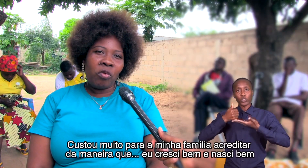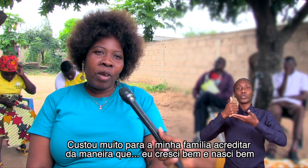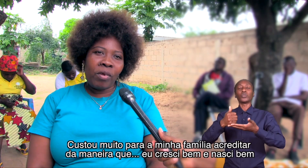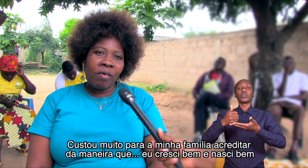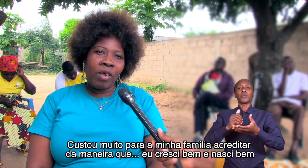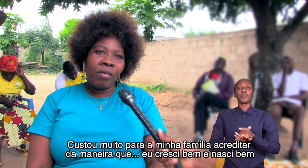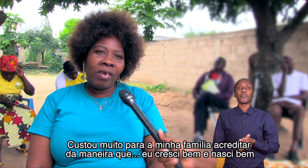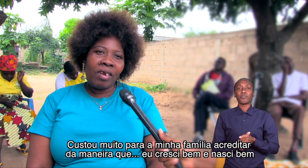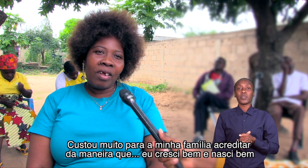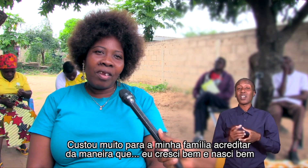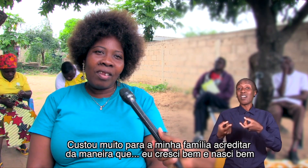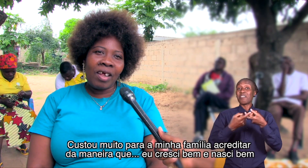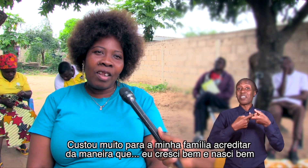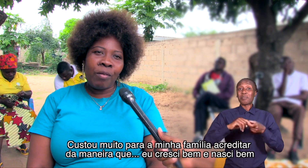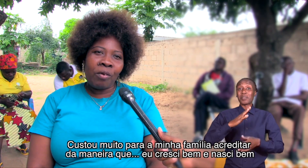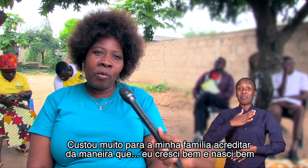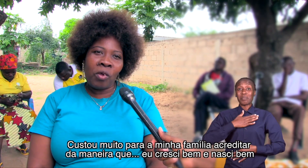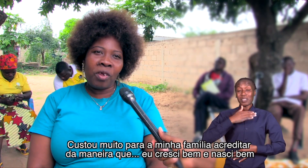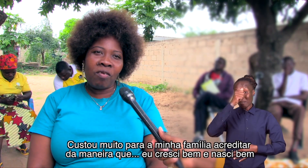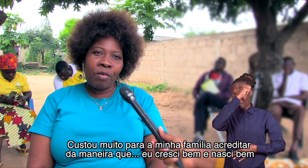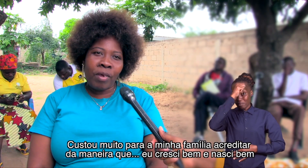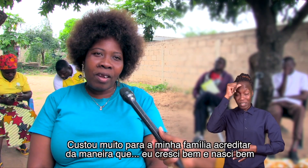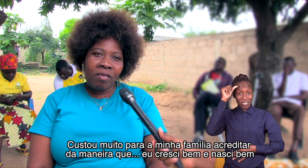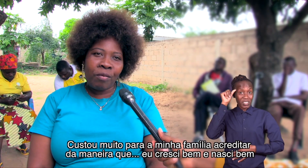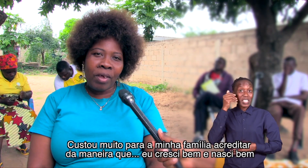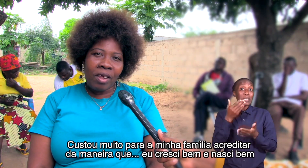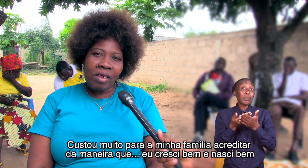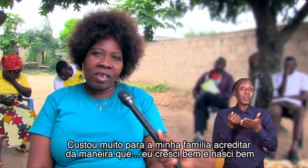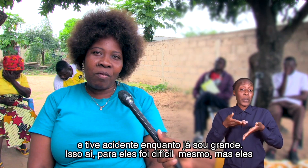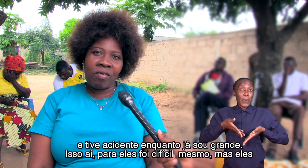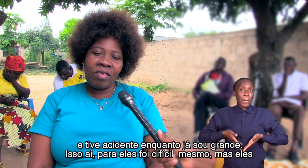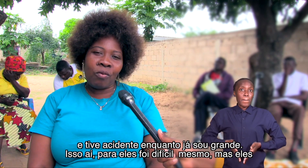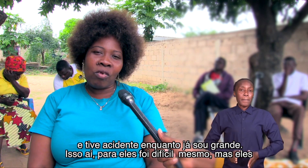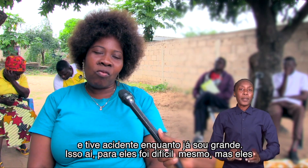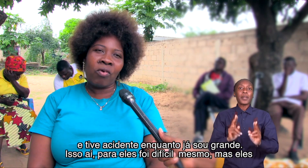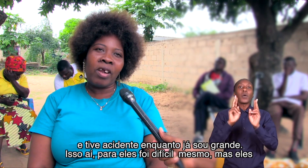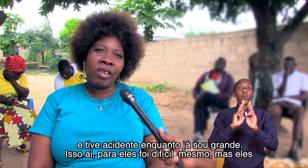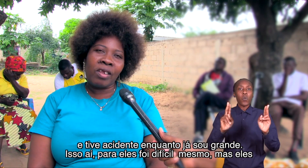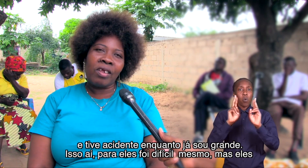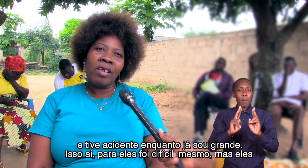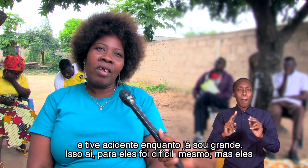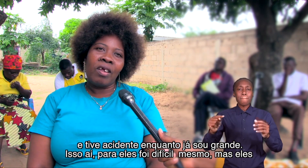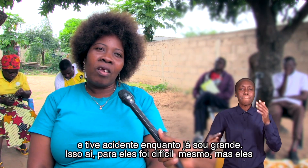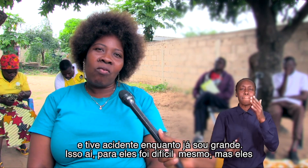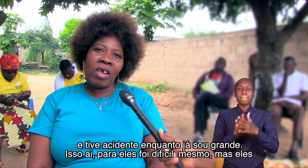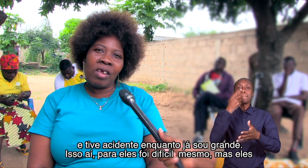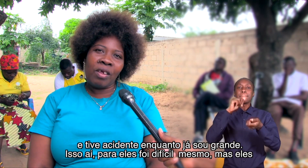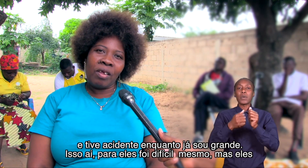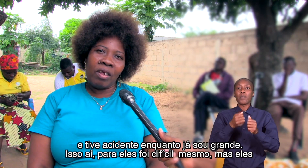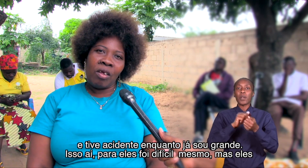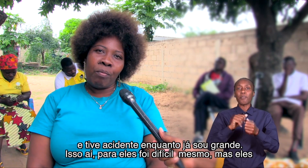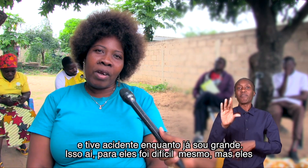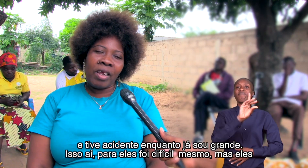Custou muito para a minha família acreditar, porque eu cresci bem, nasci bem e teve acidente quando eu sou grande. Isso